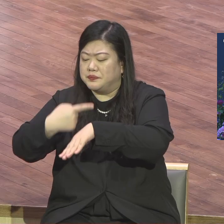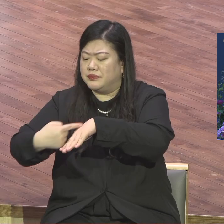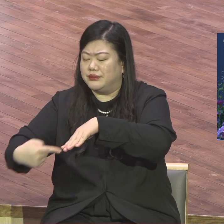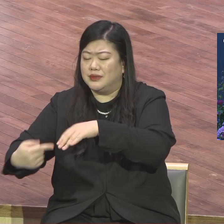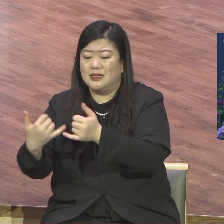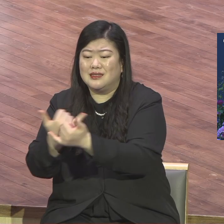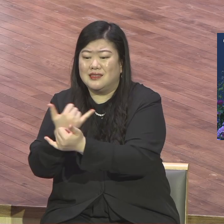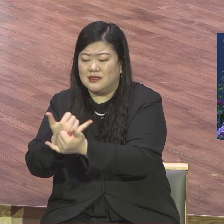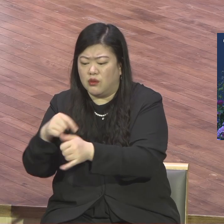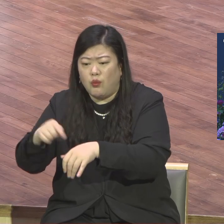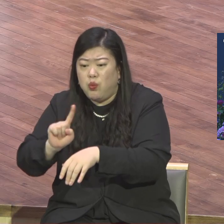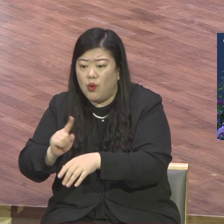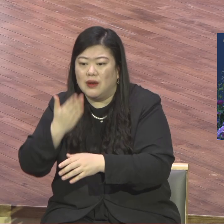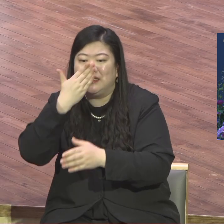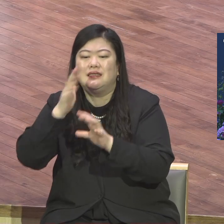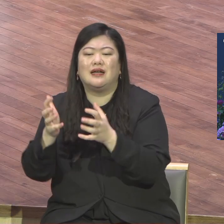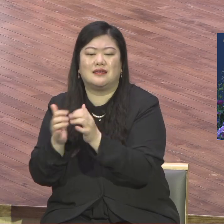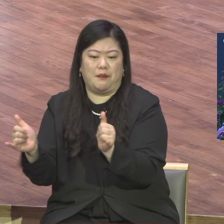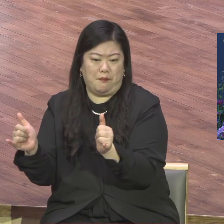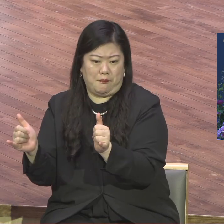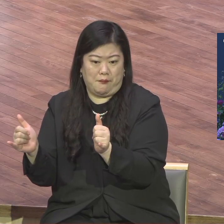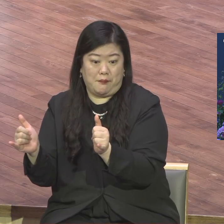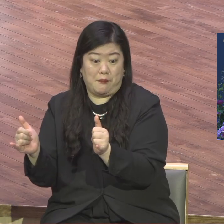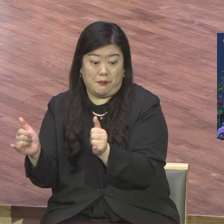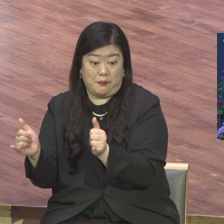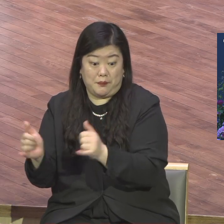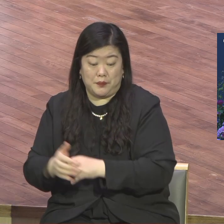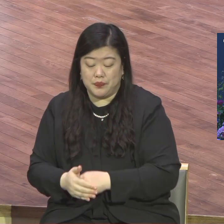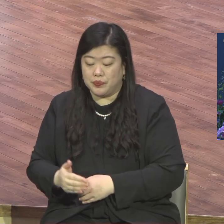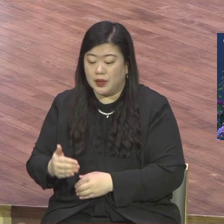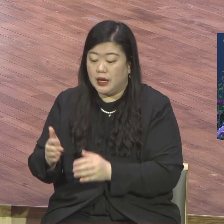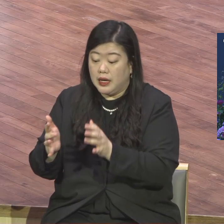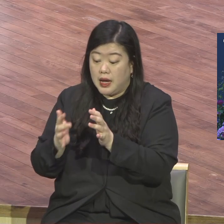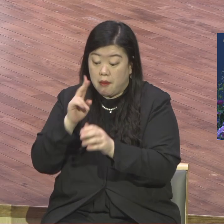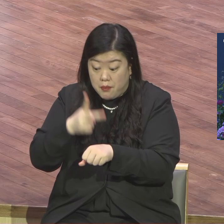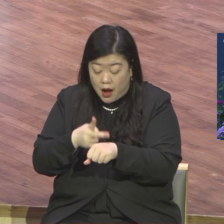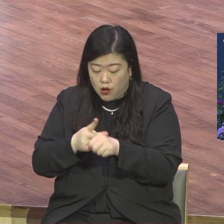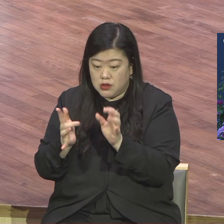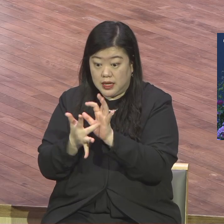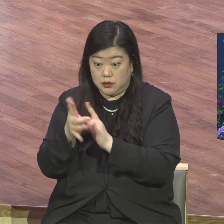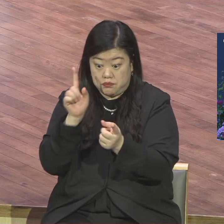말이냐? 이스라엘 백성을 말합니다. 이스라엘 백성들을 향한 고통.